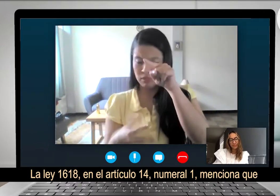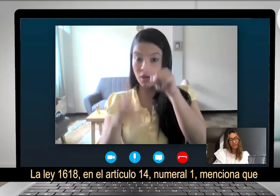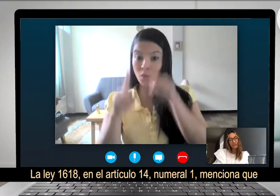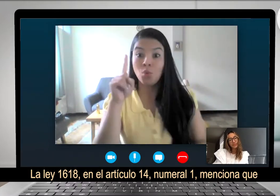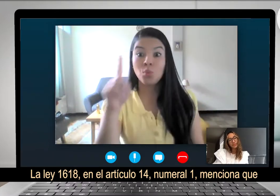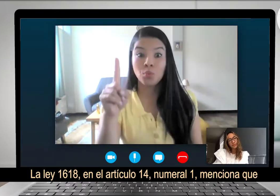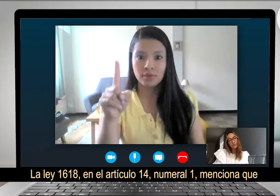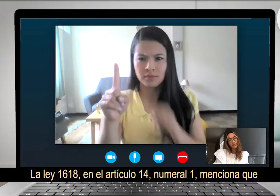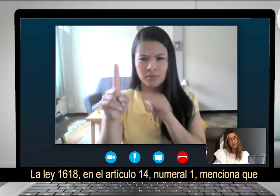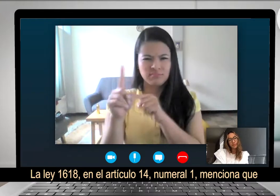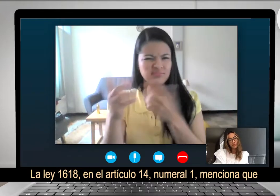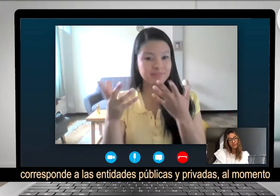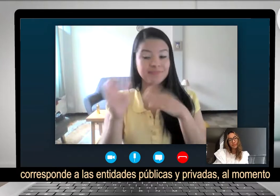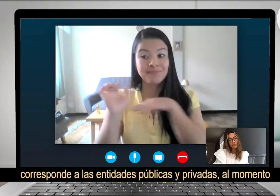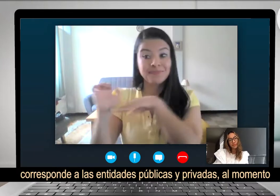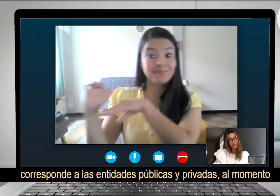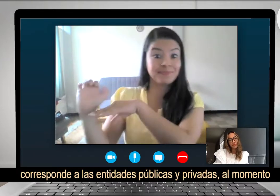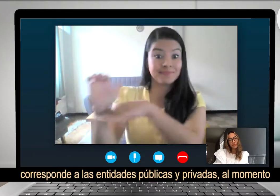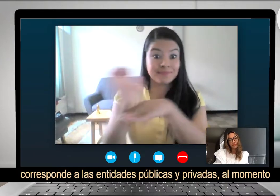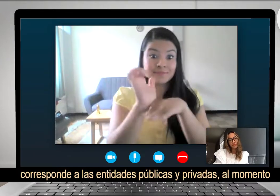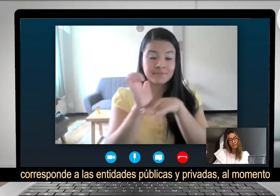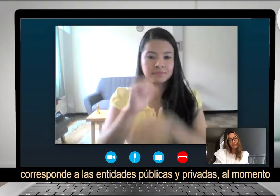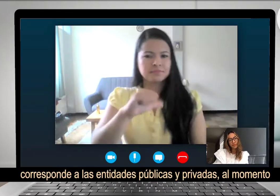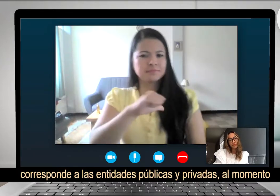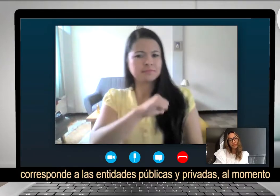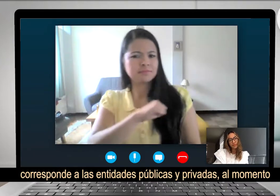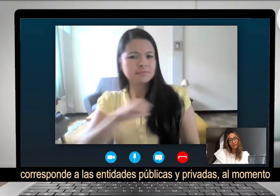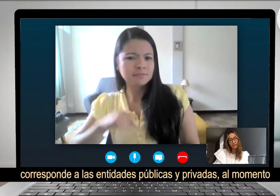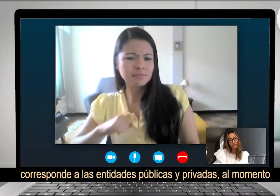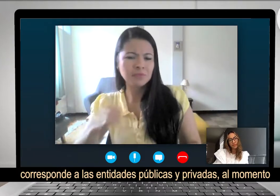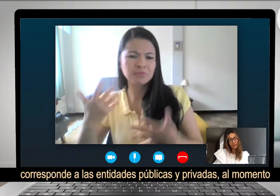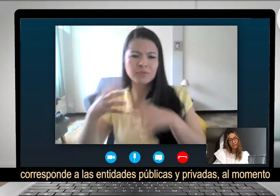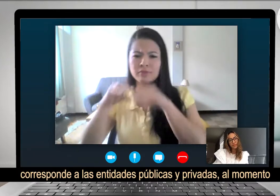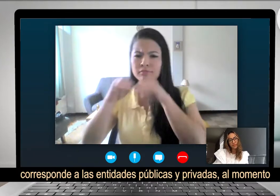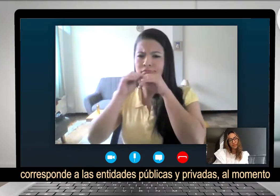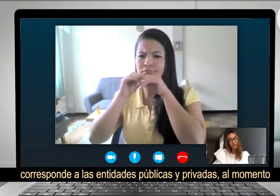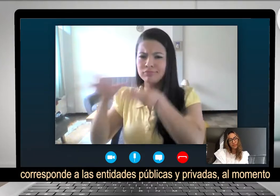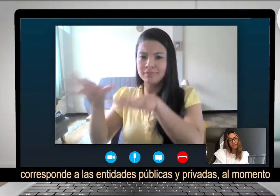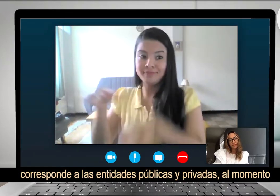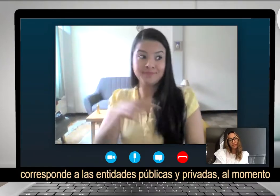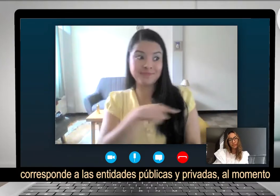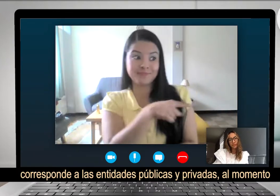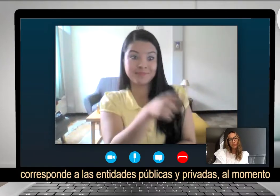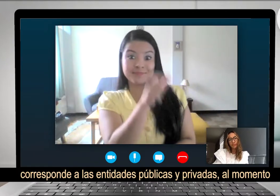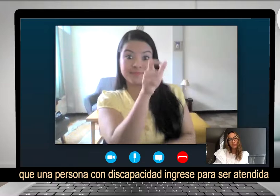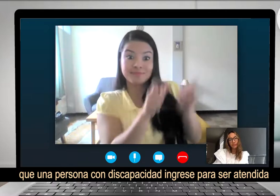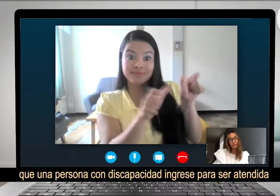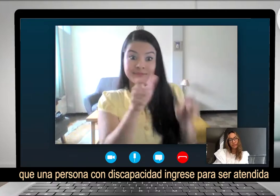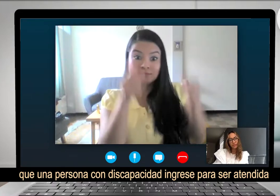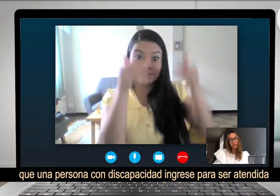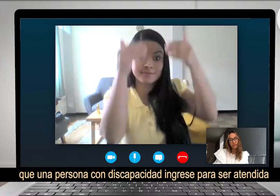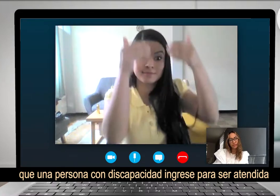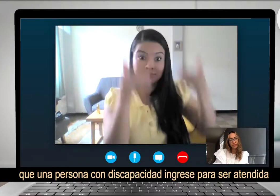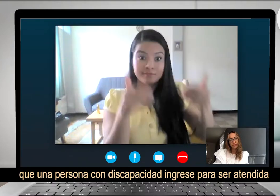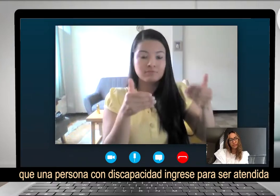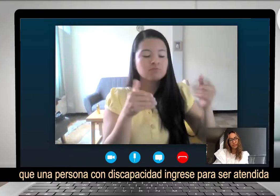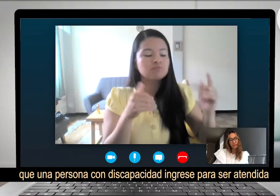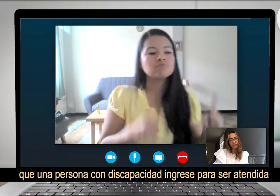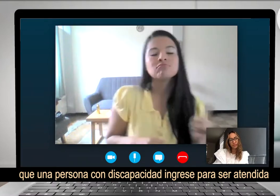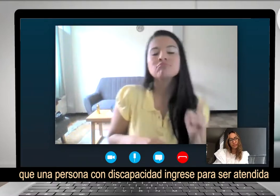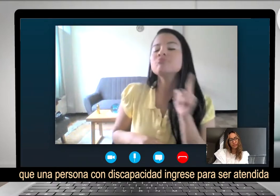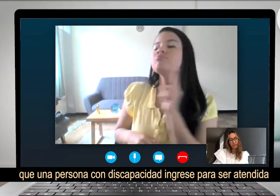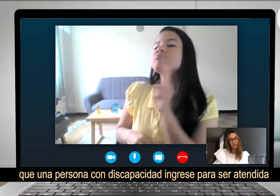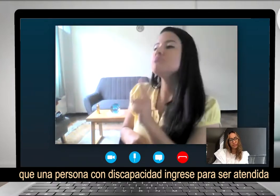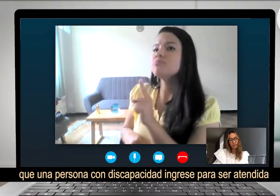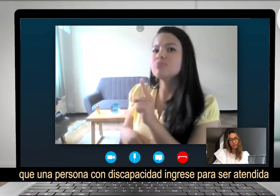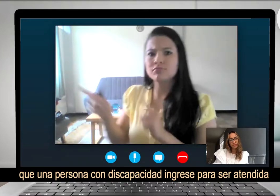menciona que corresponde a las entidades públicas y privadas, al momento que una persona con discapacidad